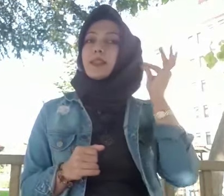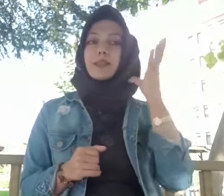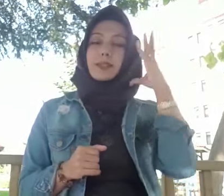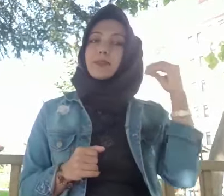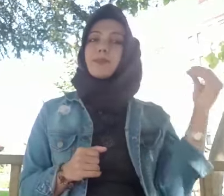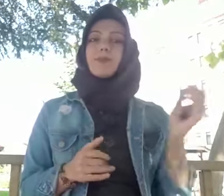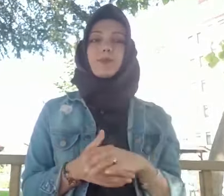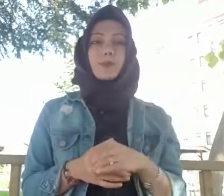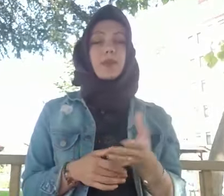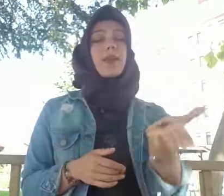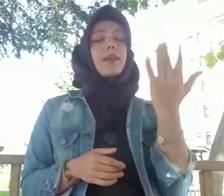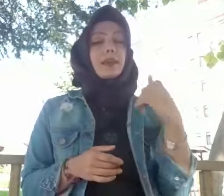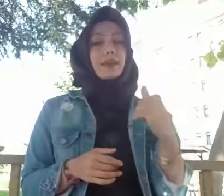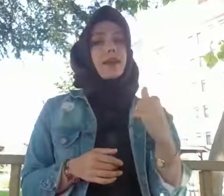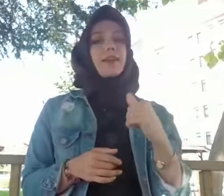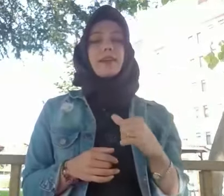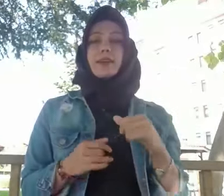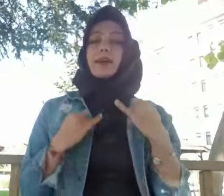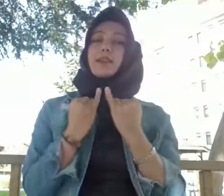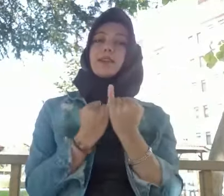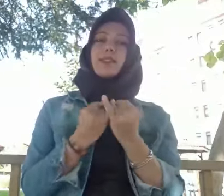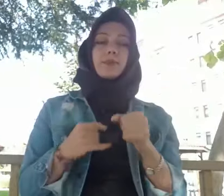Gel kardeşim, sen de umut ol bana.